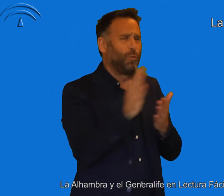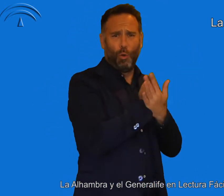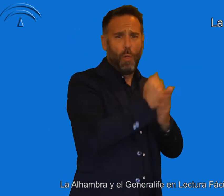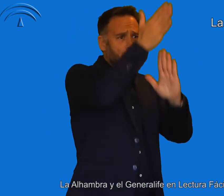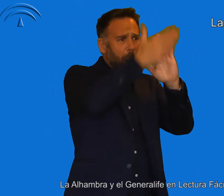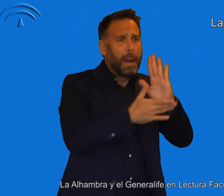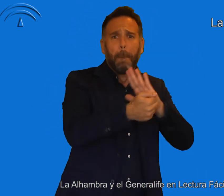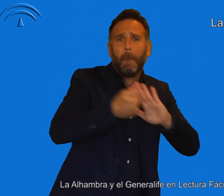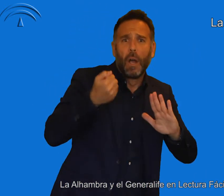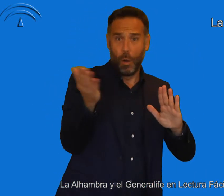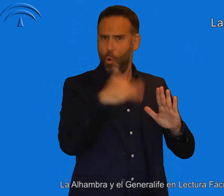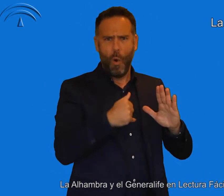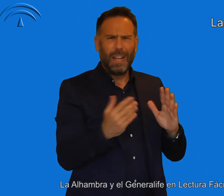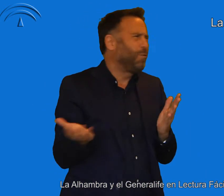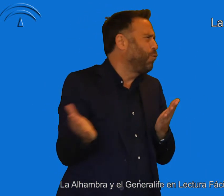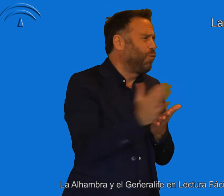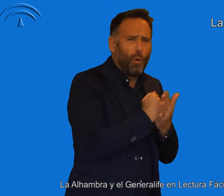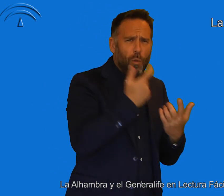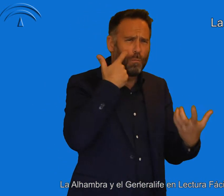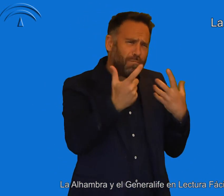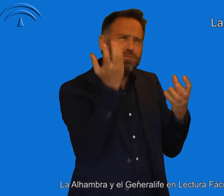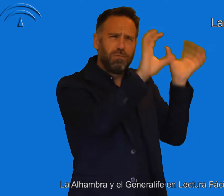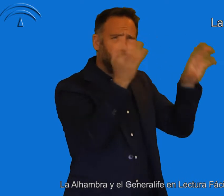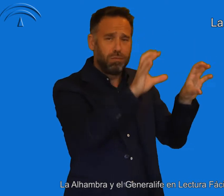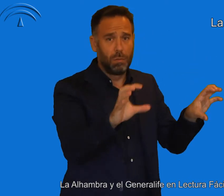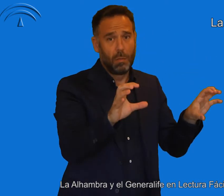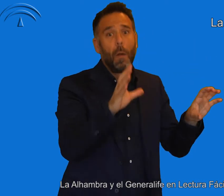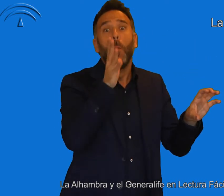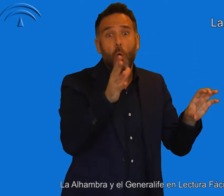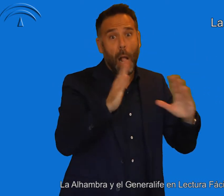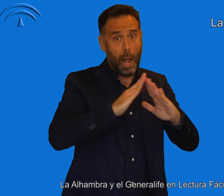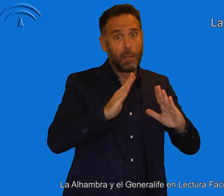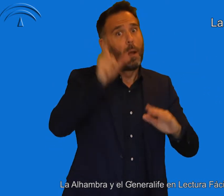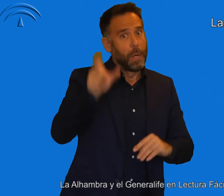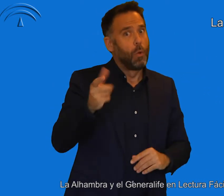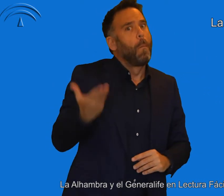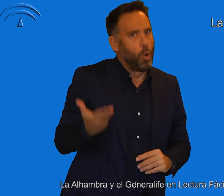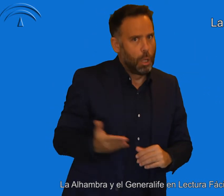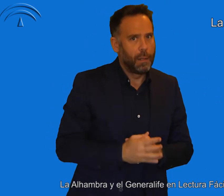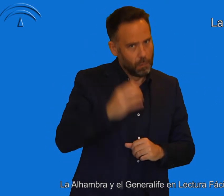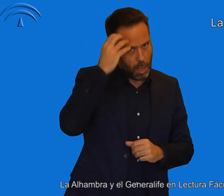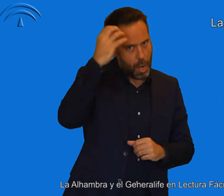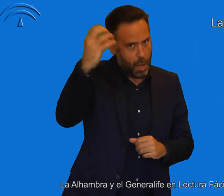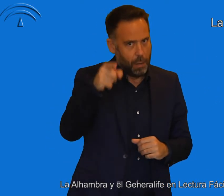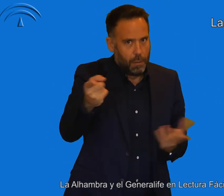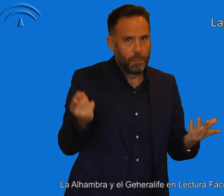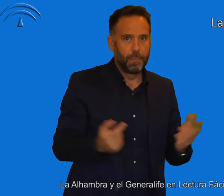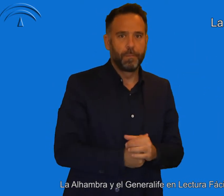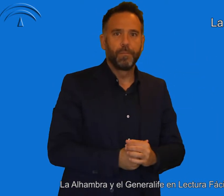Los adornos lo cubren casi todo, las paredes, los arcos y el techo. Estamos en la casa de una persona muy